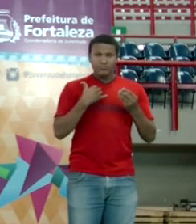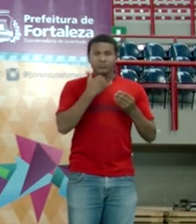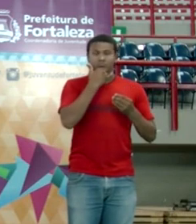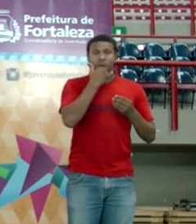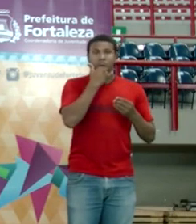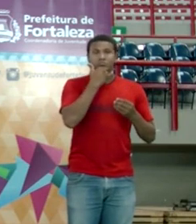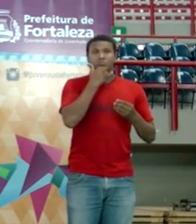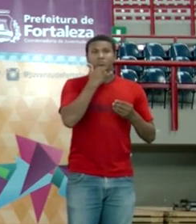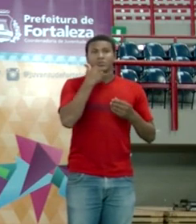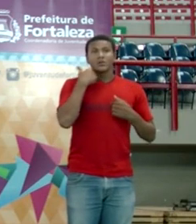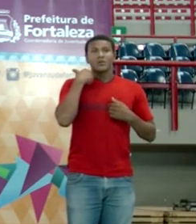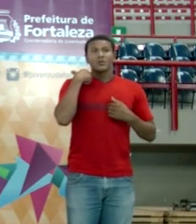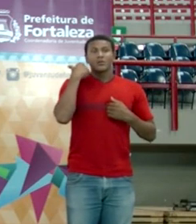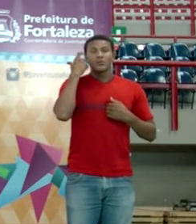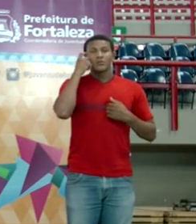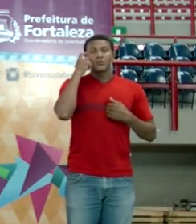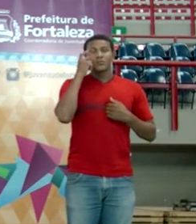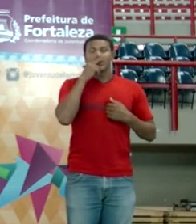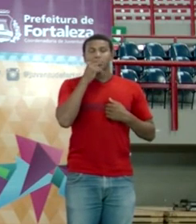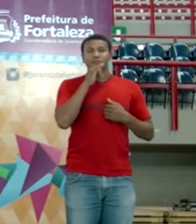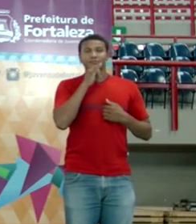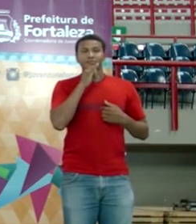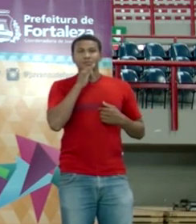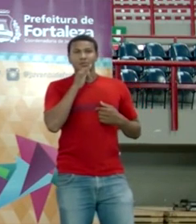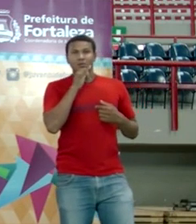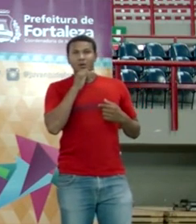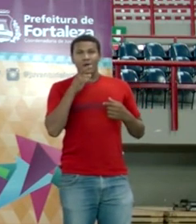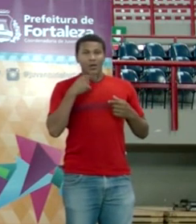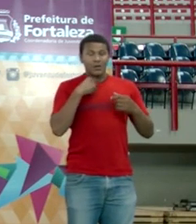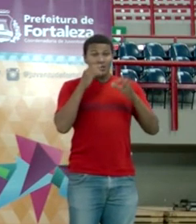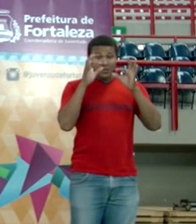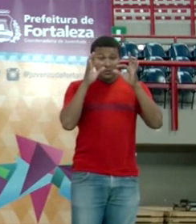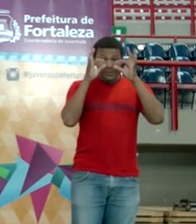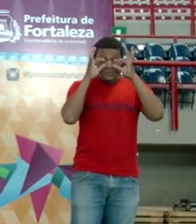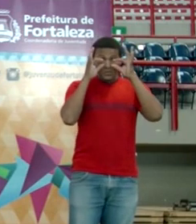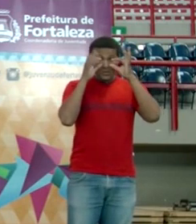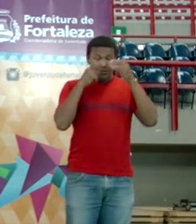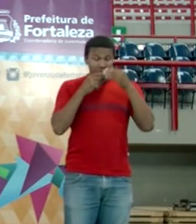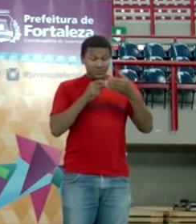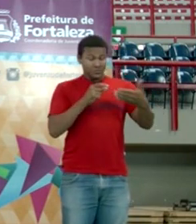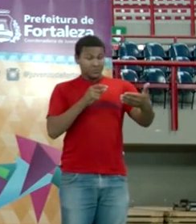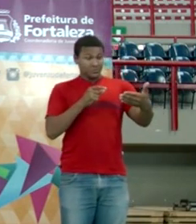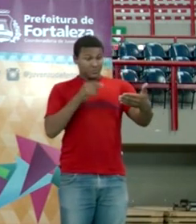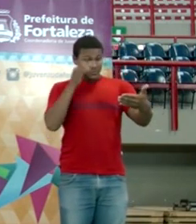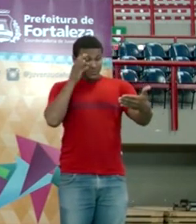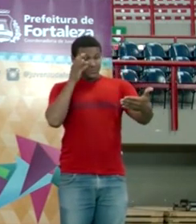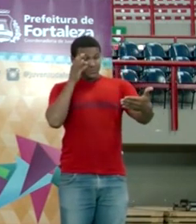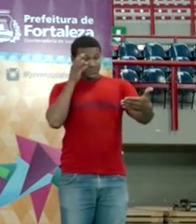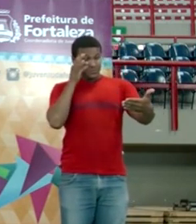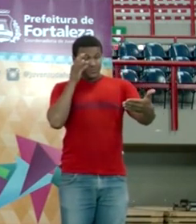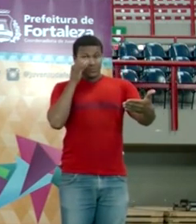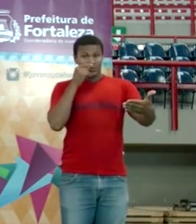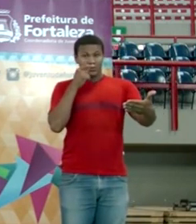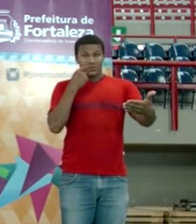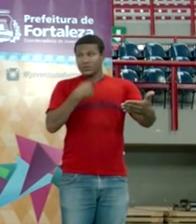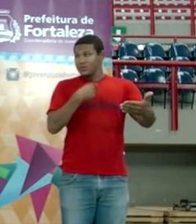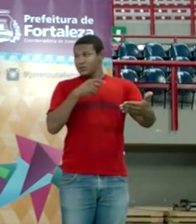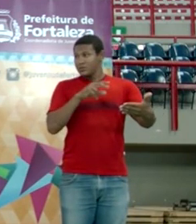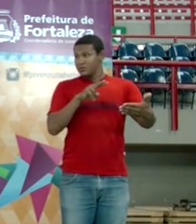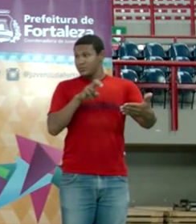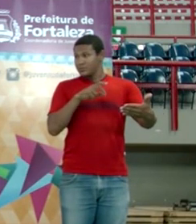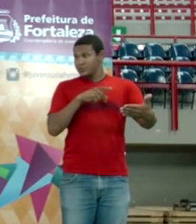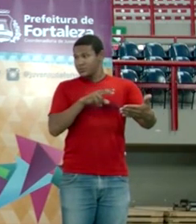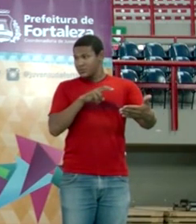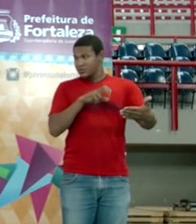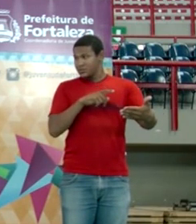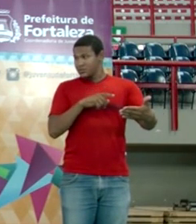eu sou presbíope. Então, eu não vim com óculos de perto. Então, por isso que eu estou bem aqui, ó. Então,